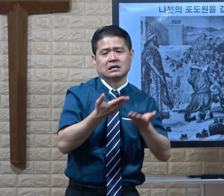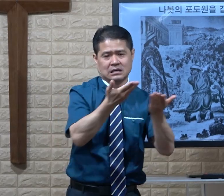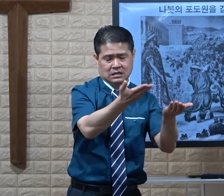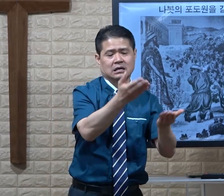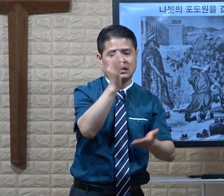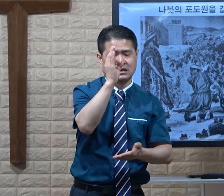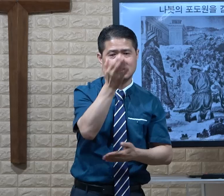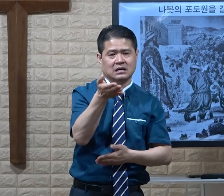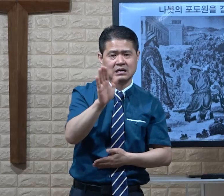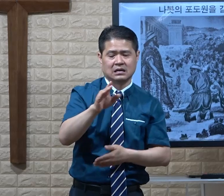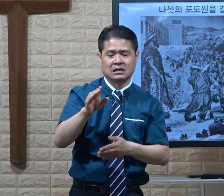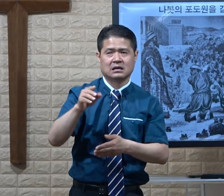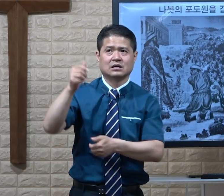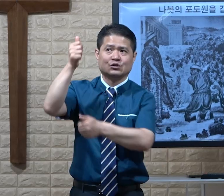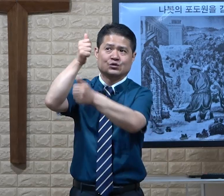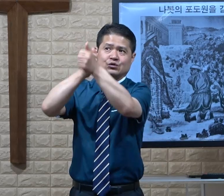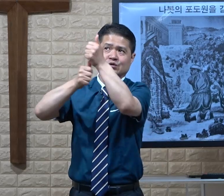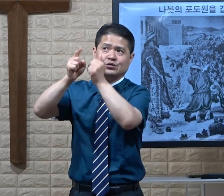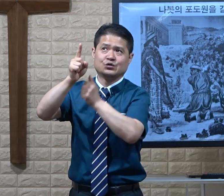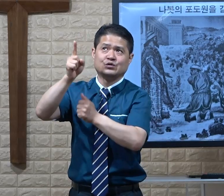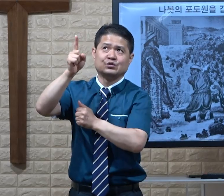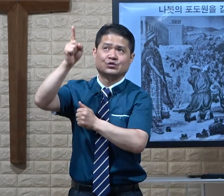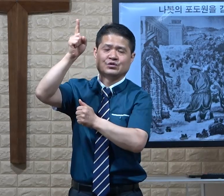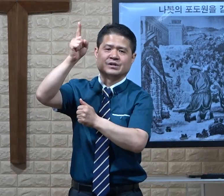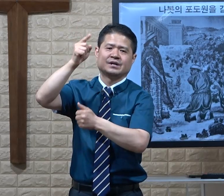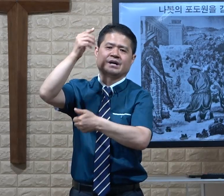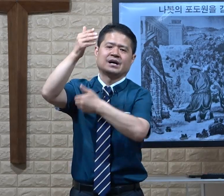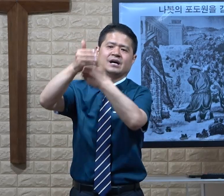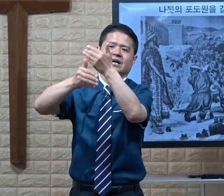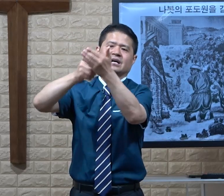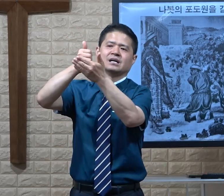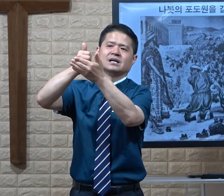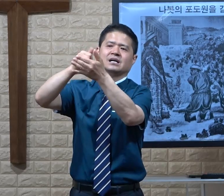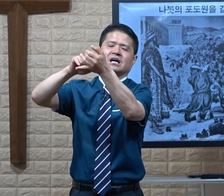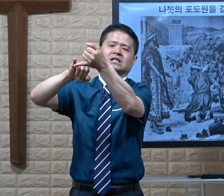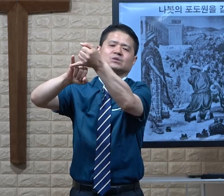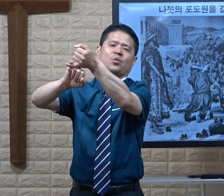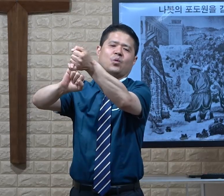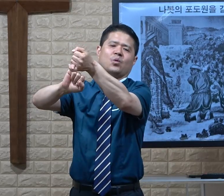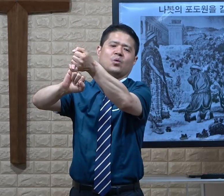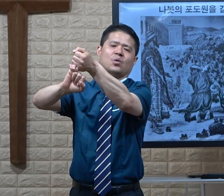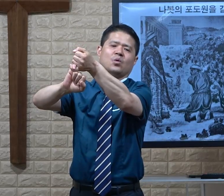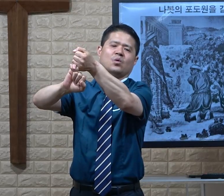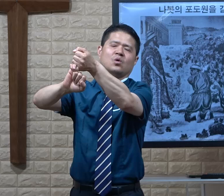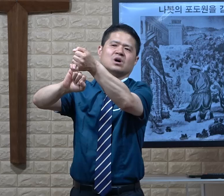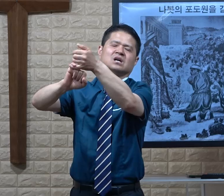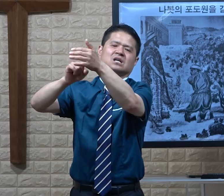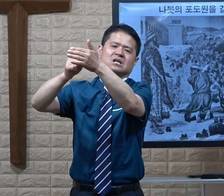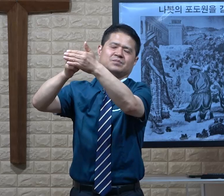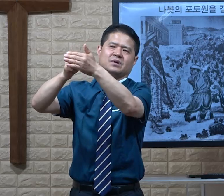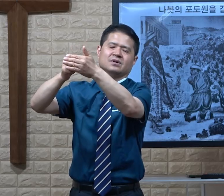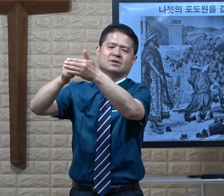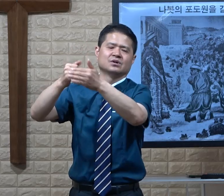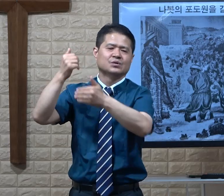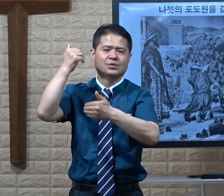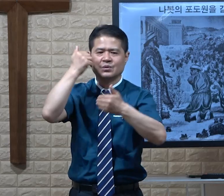목적이면 팔아서 줘도 되지만 이 조상들이 하나님께 언약한 그 약속의